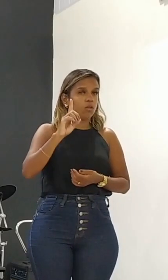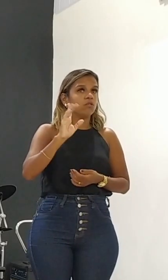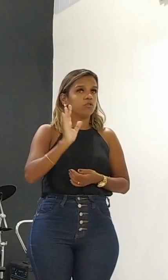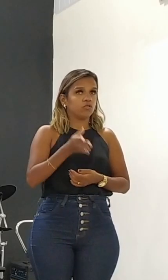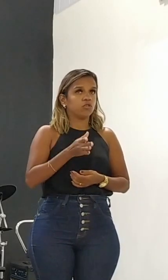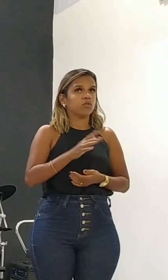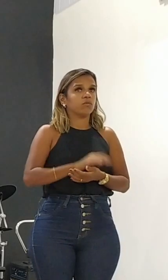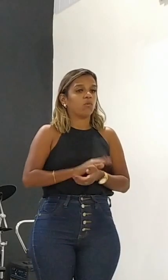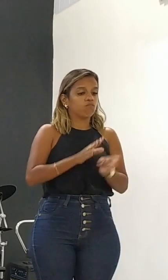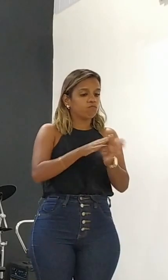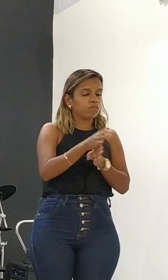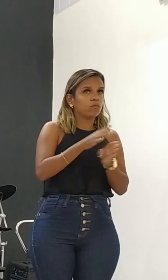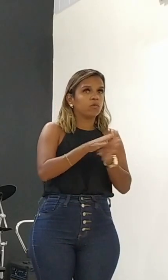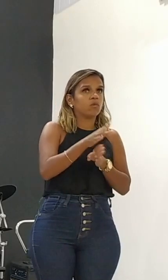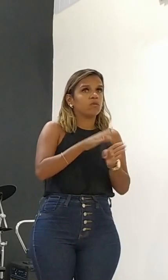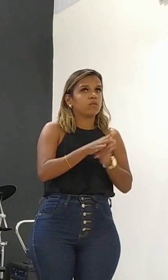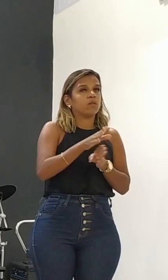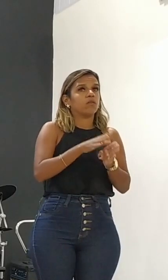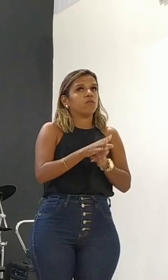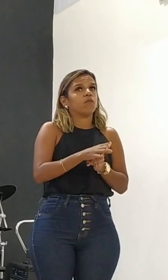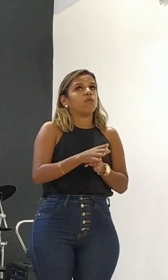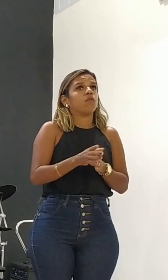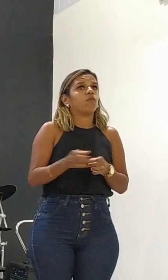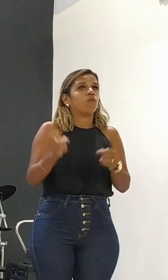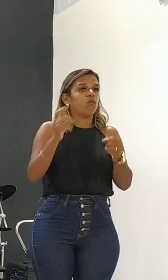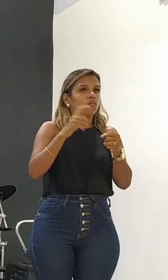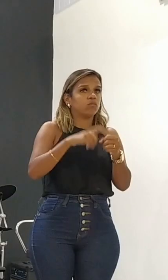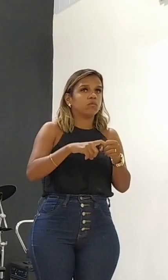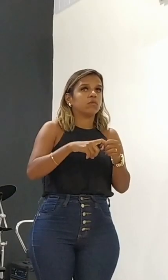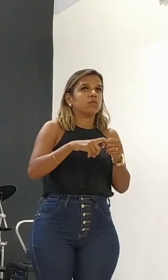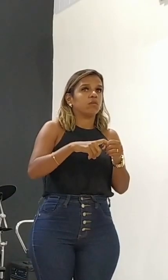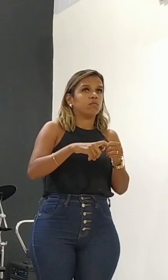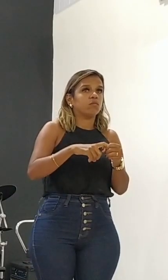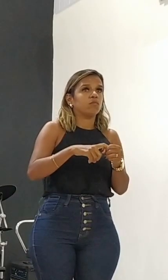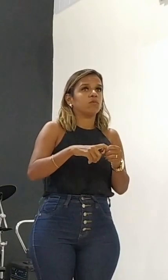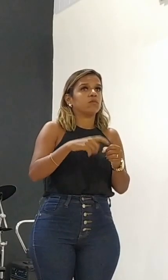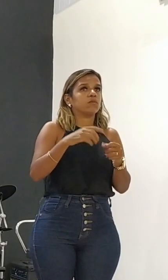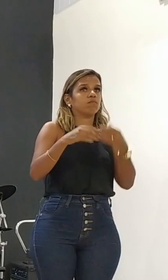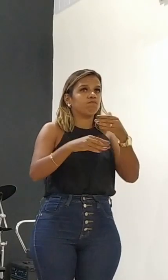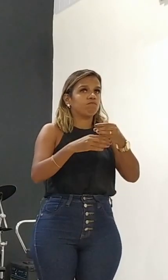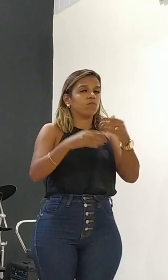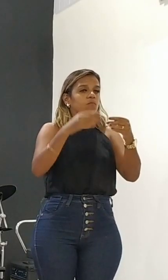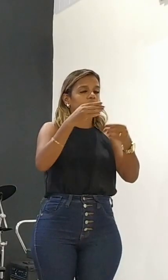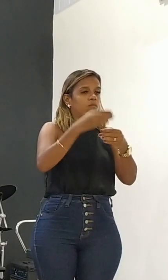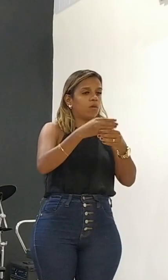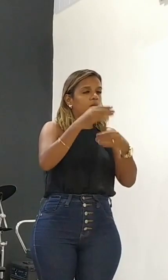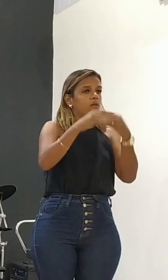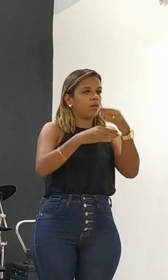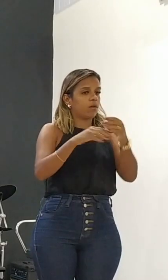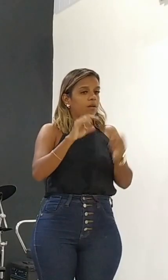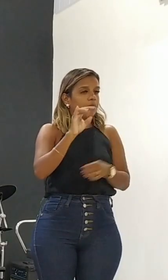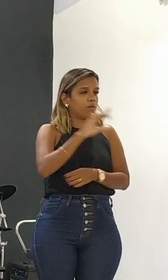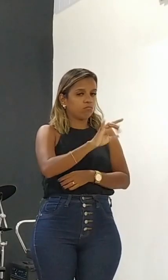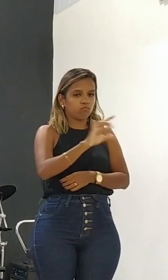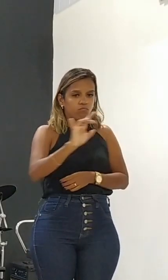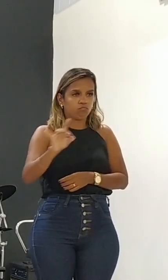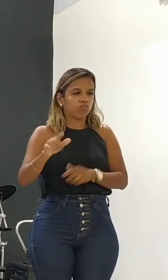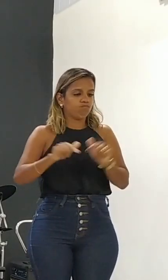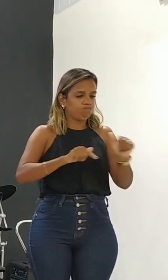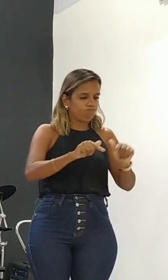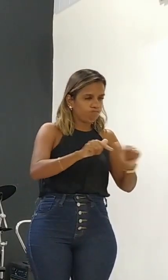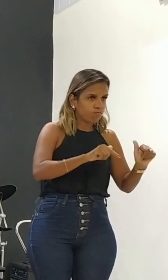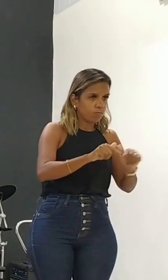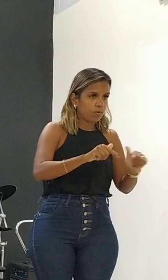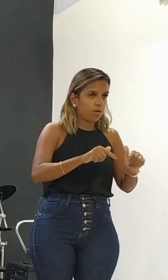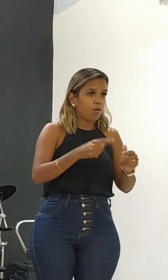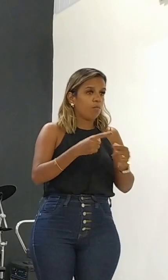deles, todos voltamos ao muro, cada um à sua obra. Eles tinham parado, eles